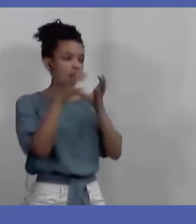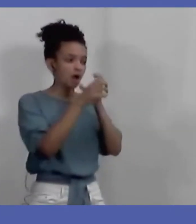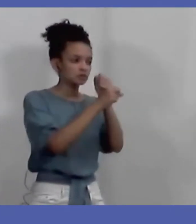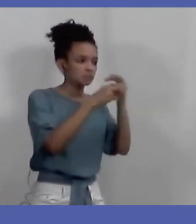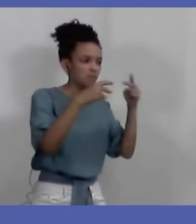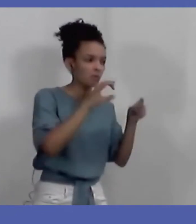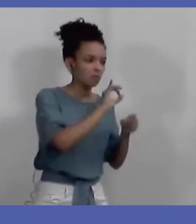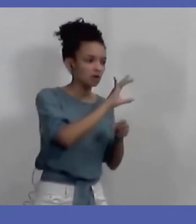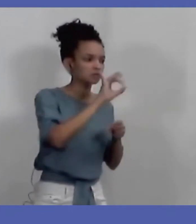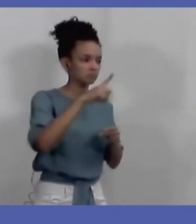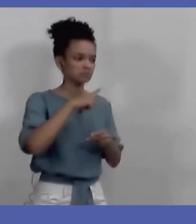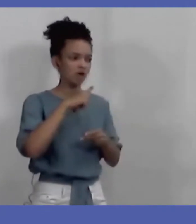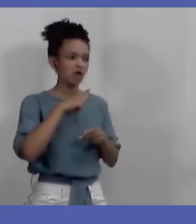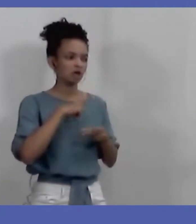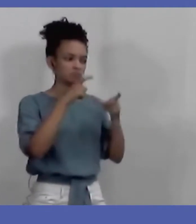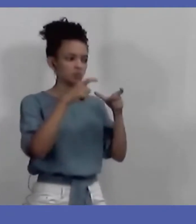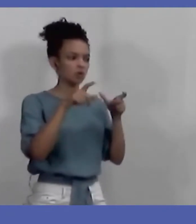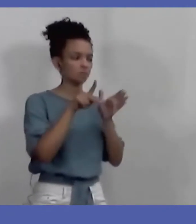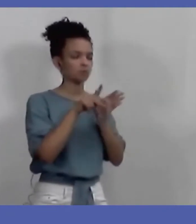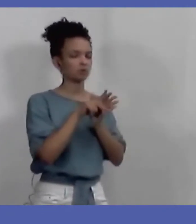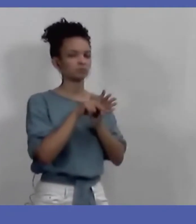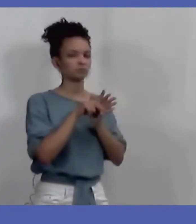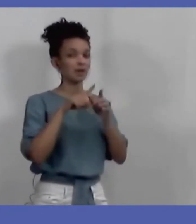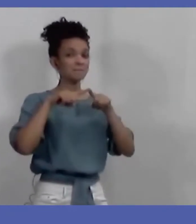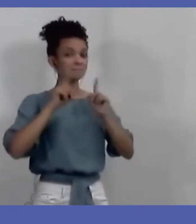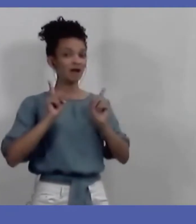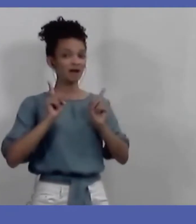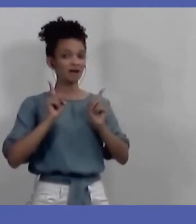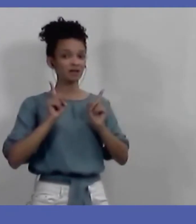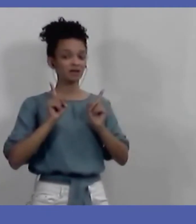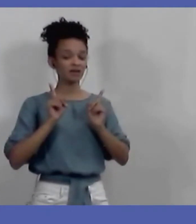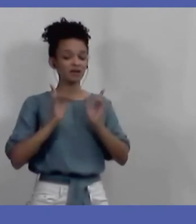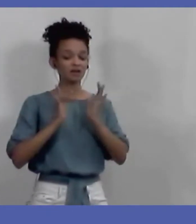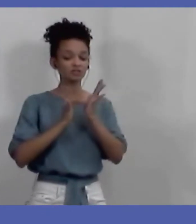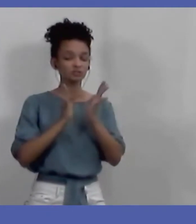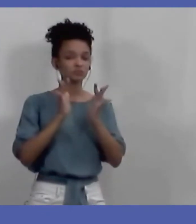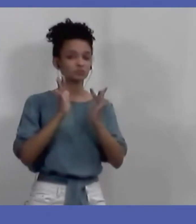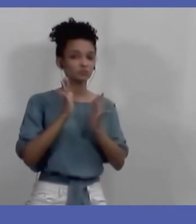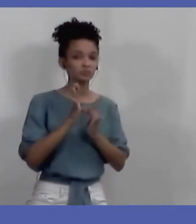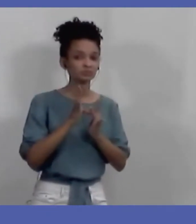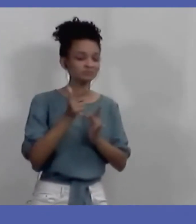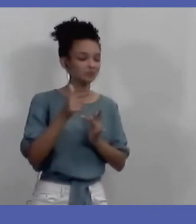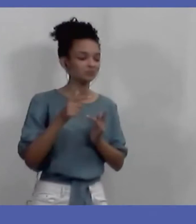a cabeça. Você quer essa vida?